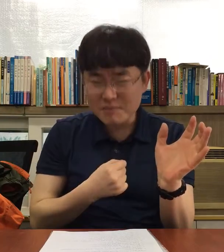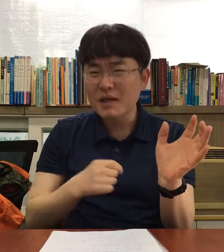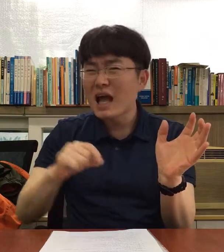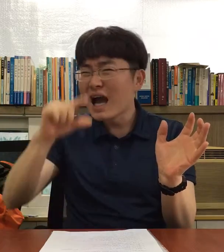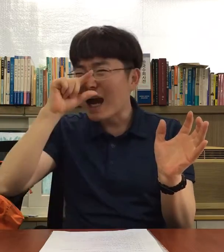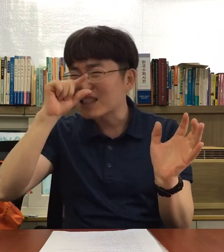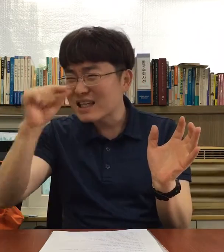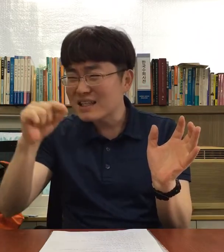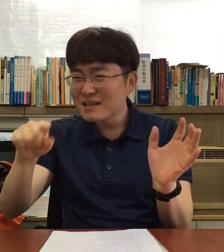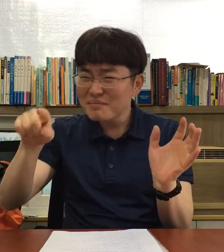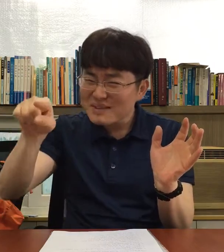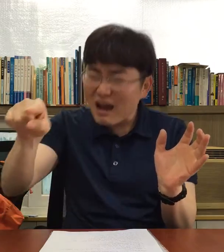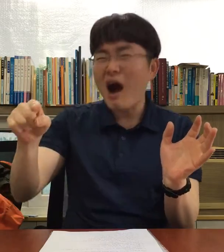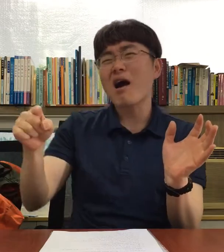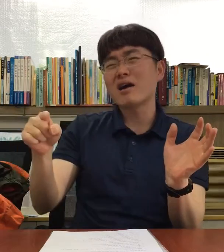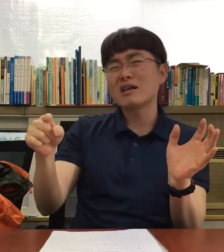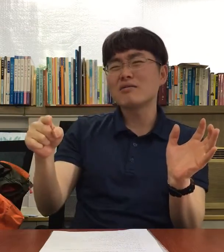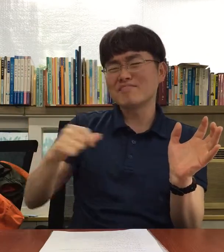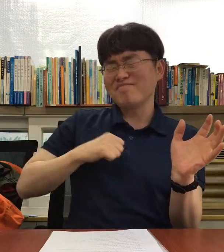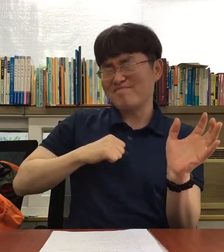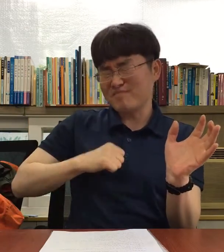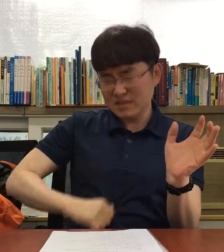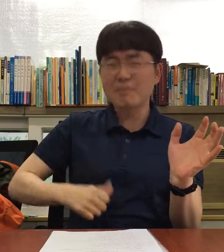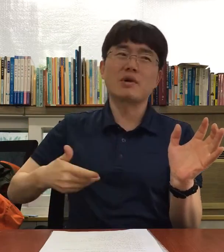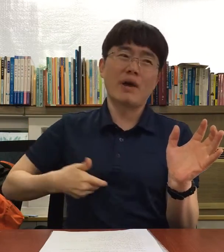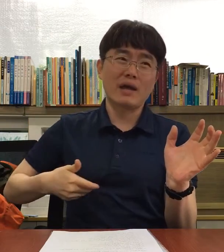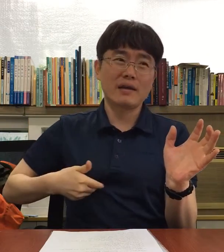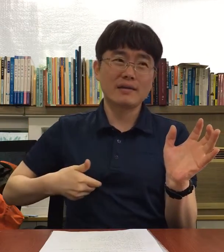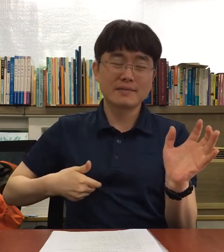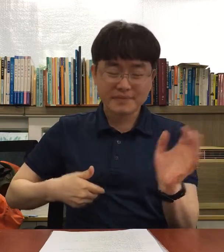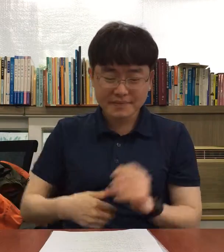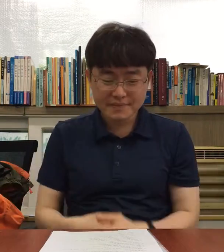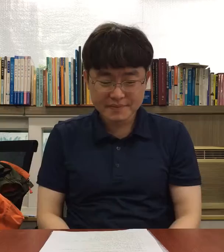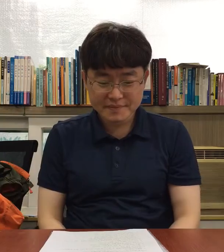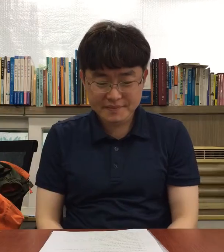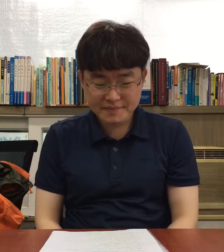그러면 가시에 탁 하는 게 필요해.